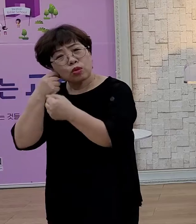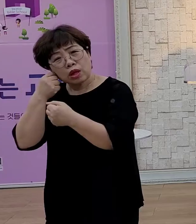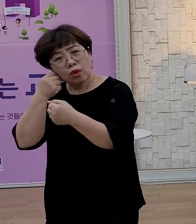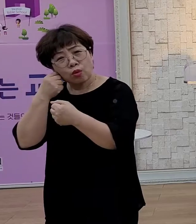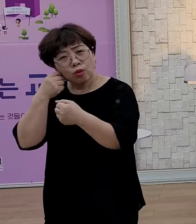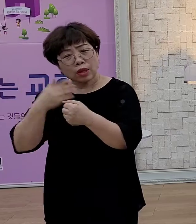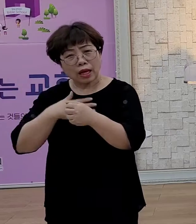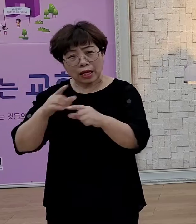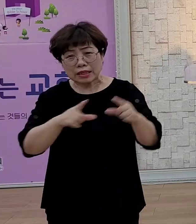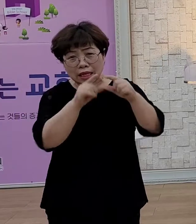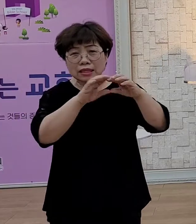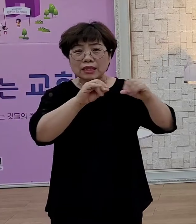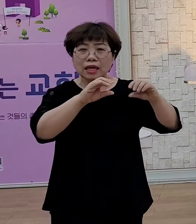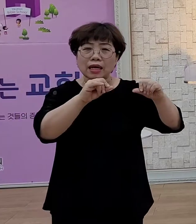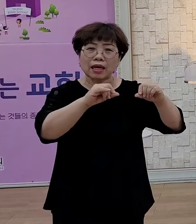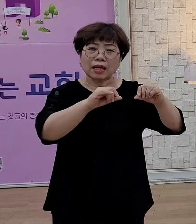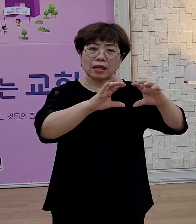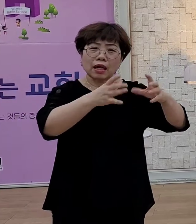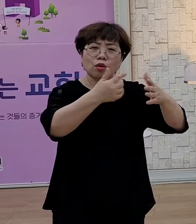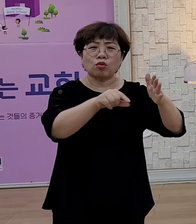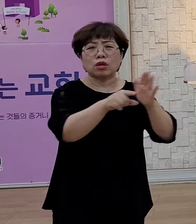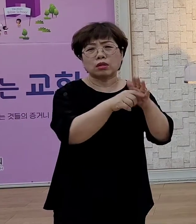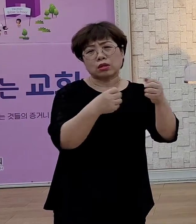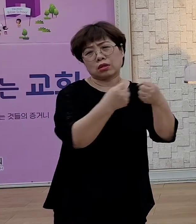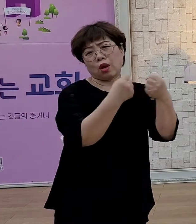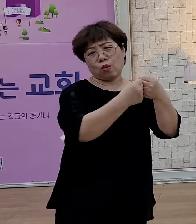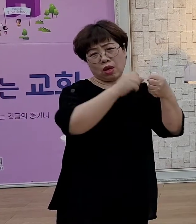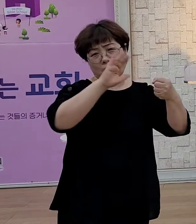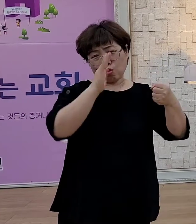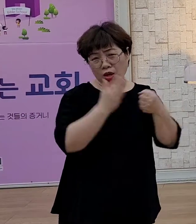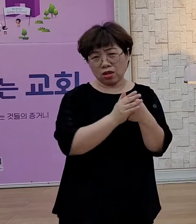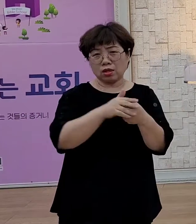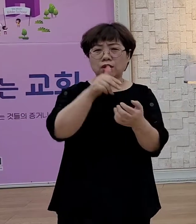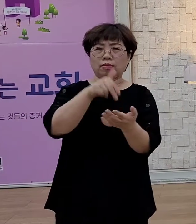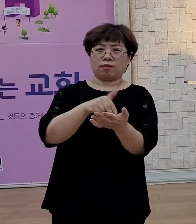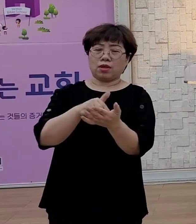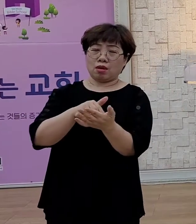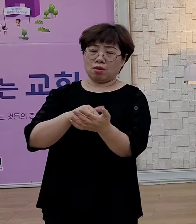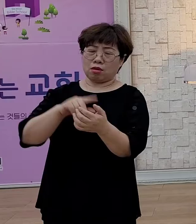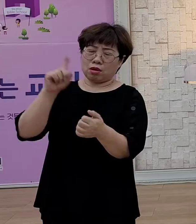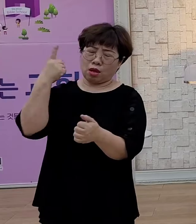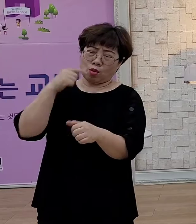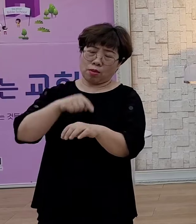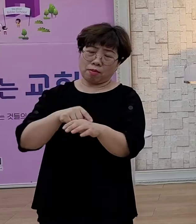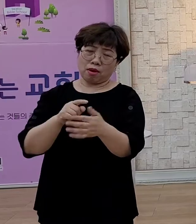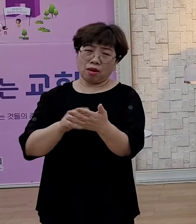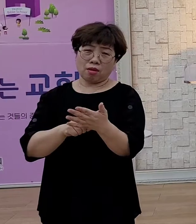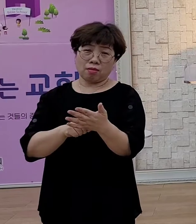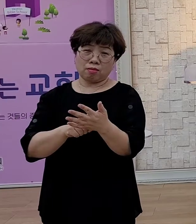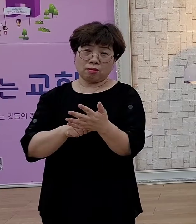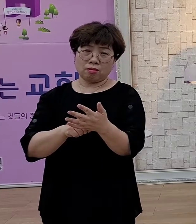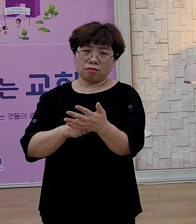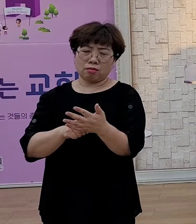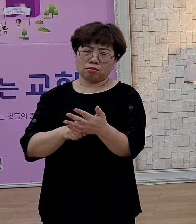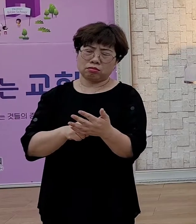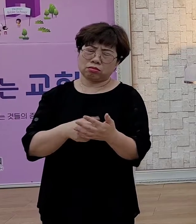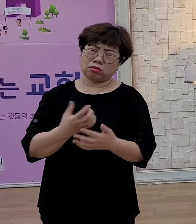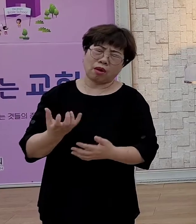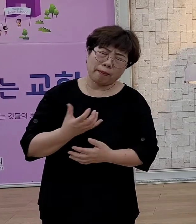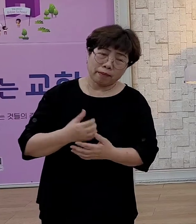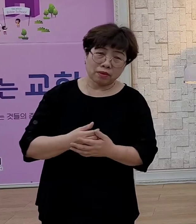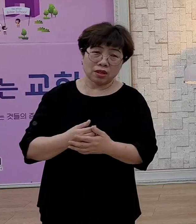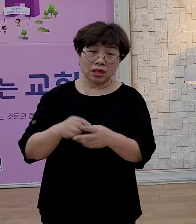되는 이런 어처구니 없는 상황이 발생을 하게 됩니다. 여러분, 그 심정을 이해하시겠어요? 자기 어쨌든